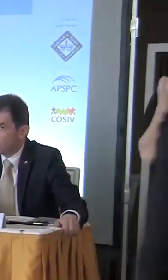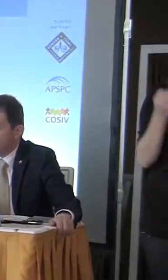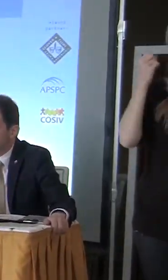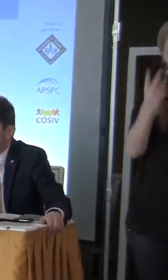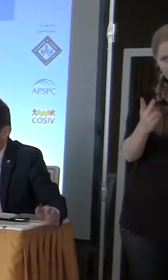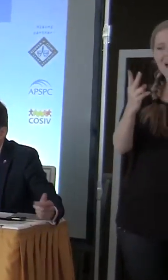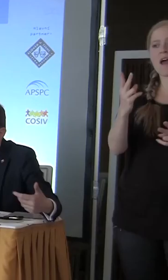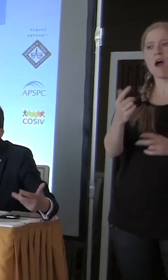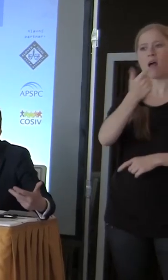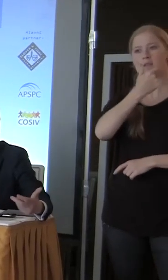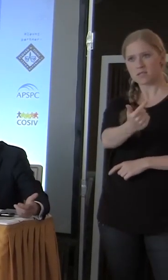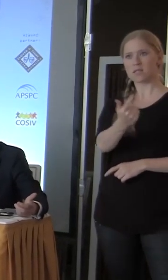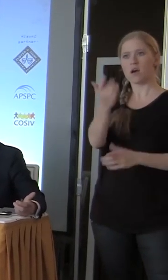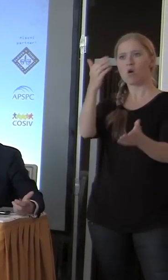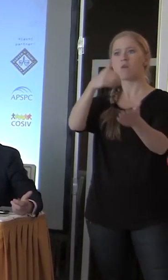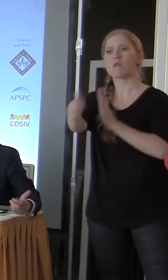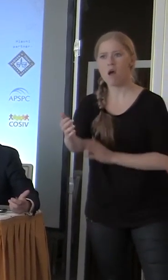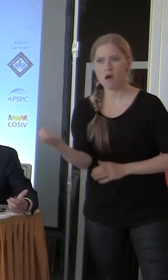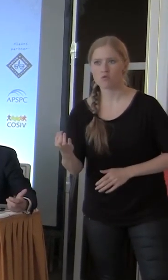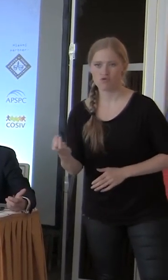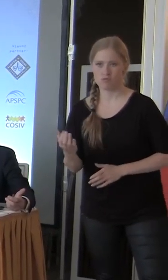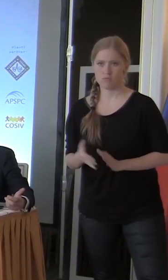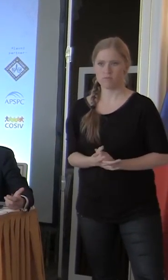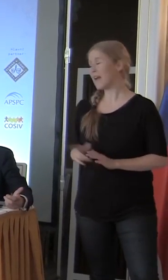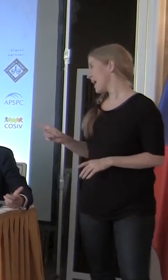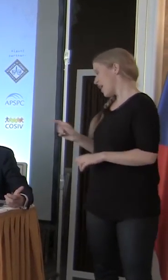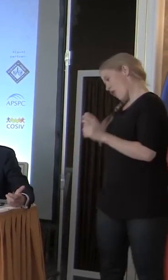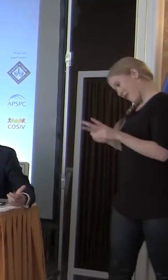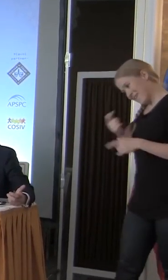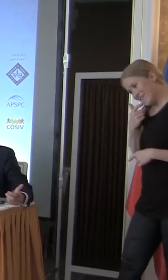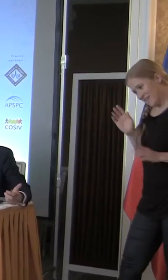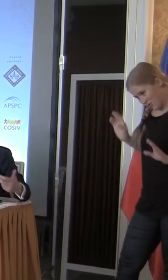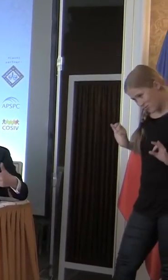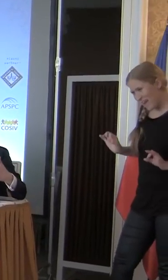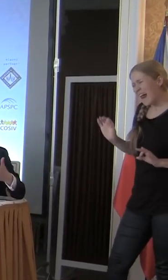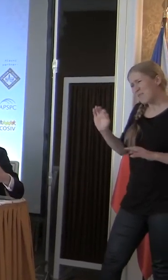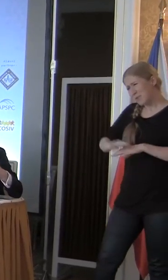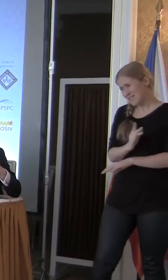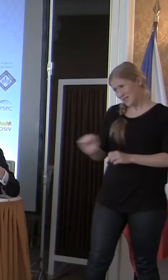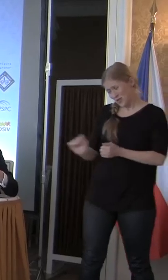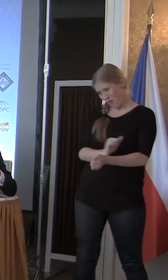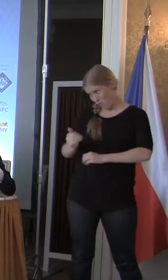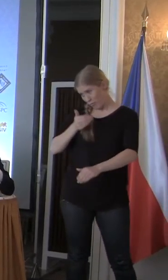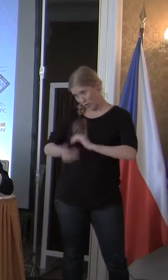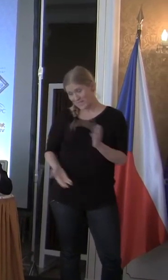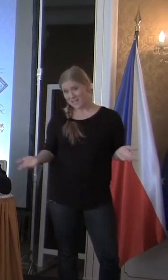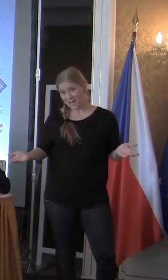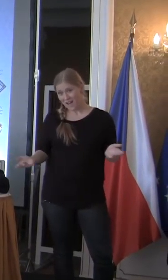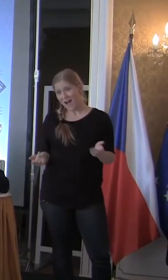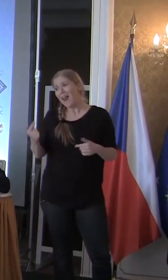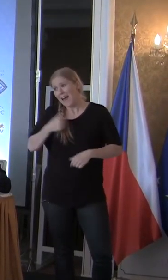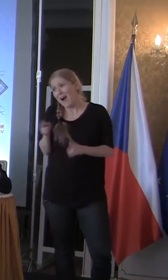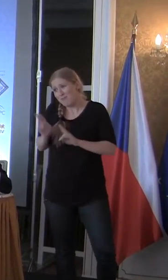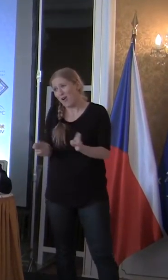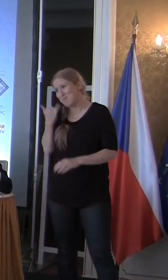ale mám obavu, jestli zase není trošku pozdě. To bych mohl takhle tu otázku možná na této konferenci pokládat téměř